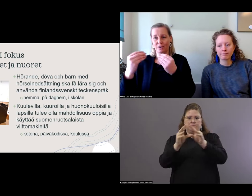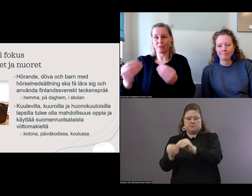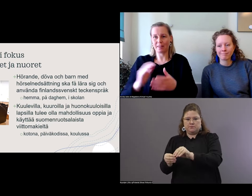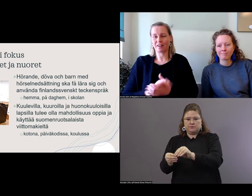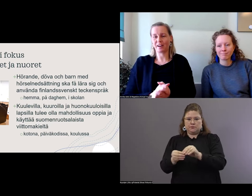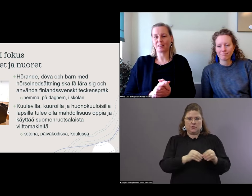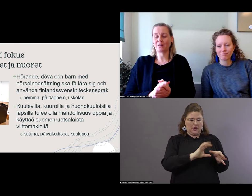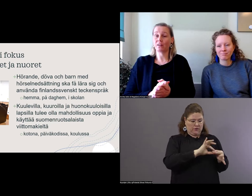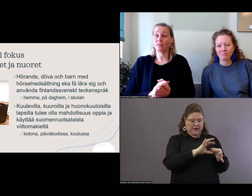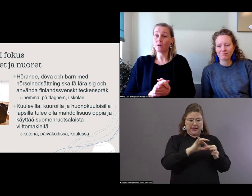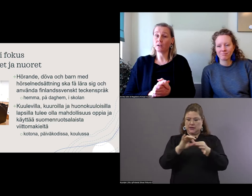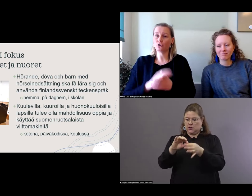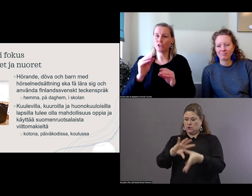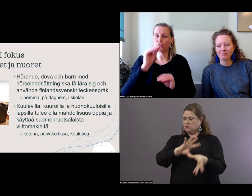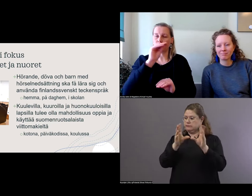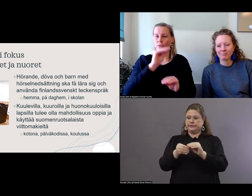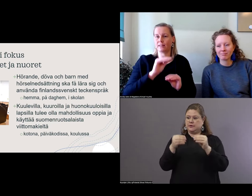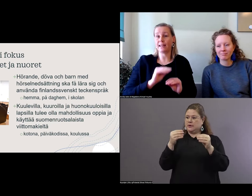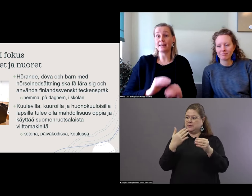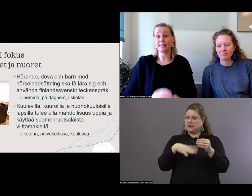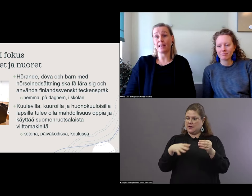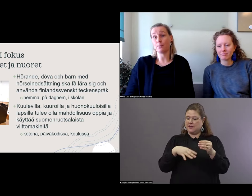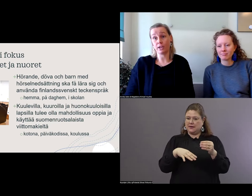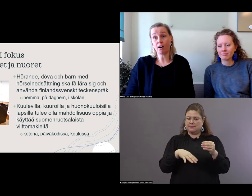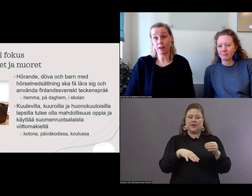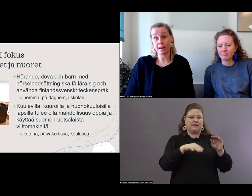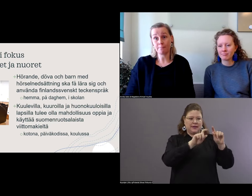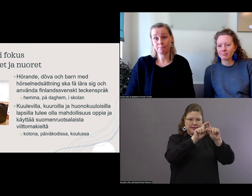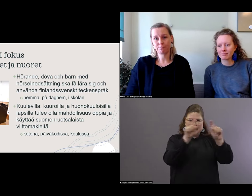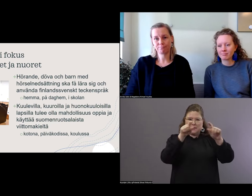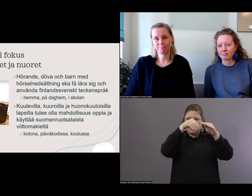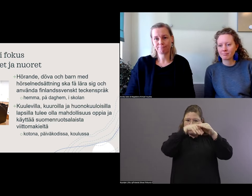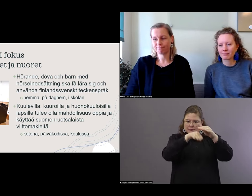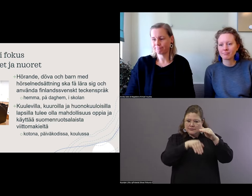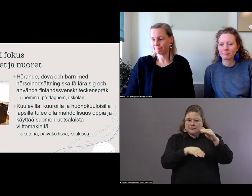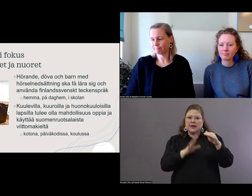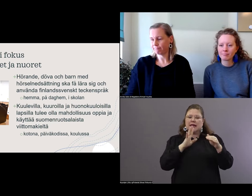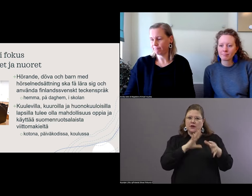ketjua ja sanoa, mitä kaikkea tarvitaan, vaan ne on sijoitettu näiden eri teemojen alle.